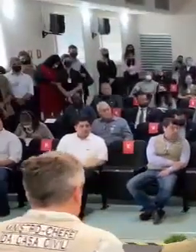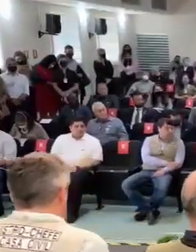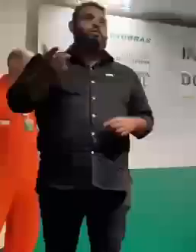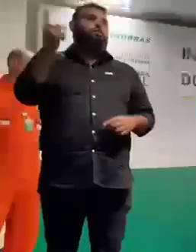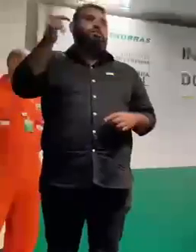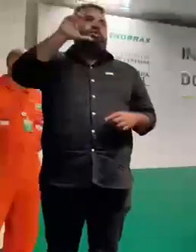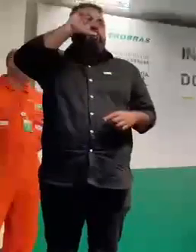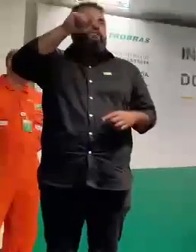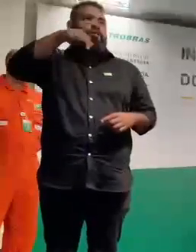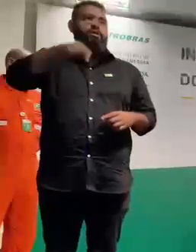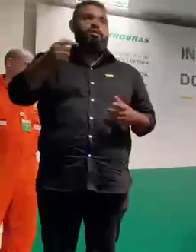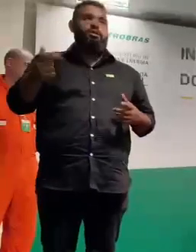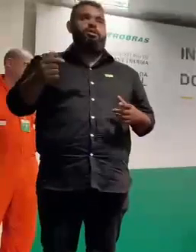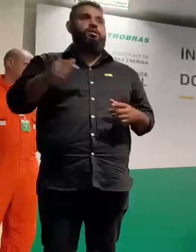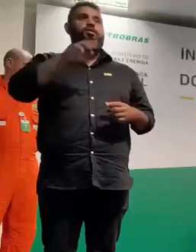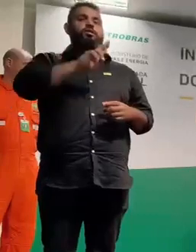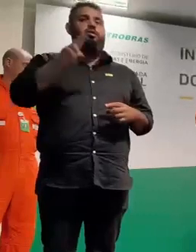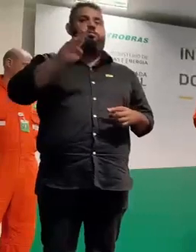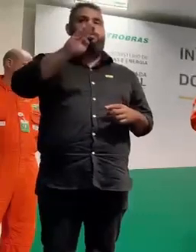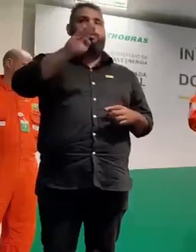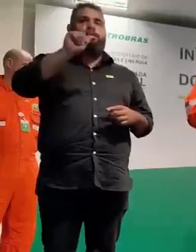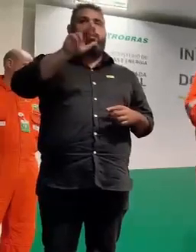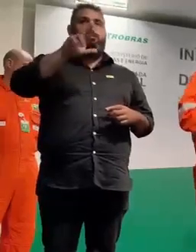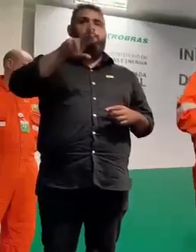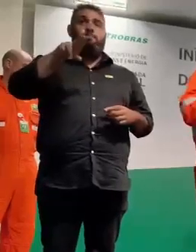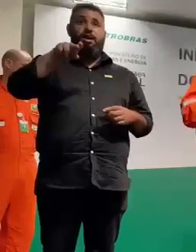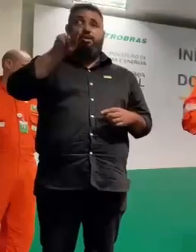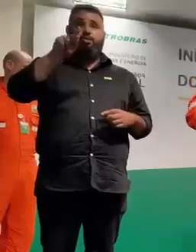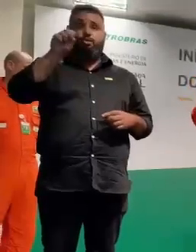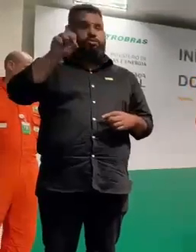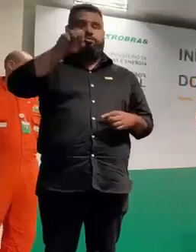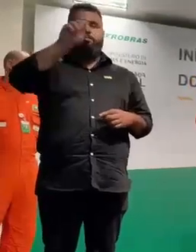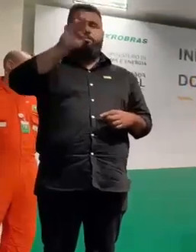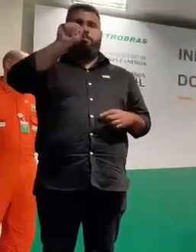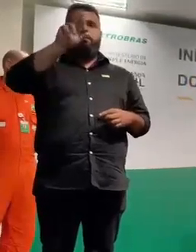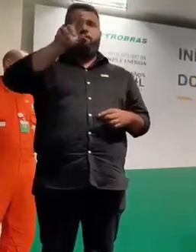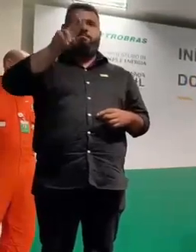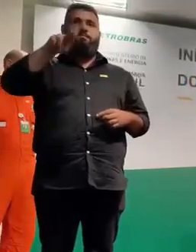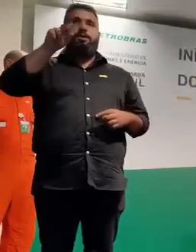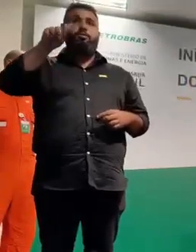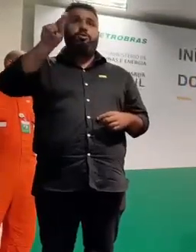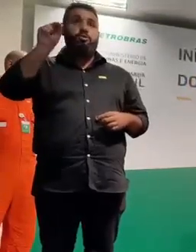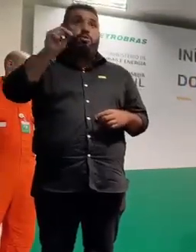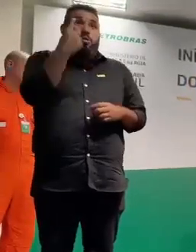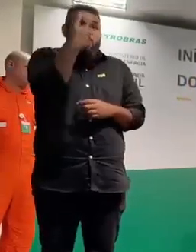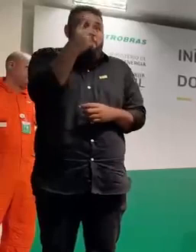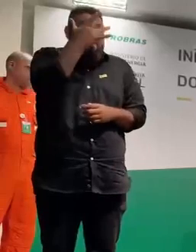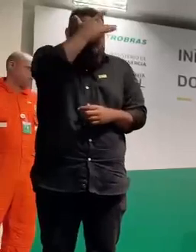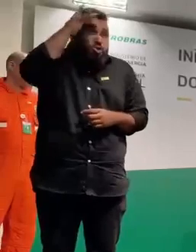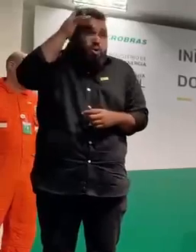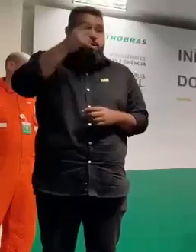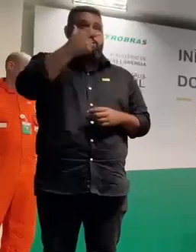Um gerente de obras da Petrobras, Barusco, devolveu 290 milhões de reais. Uma pessoa